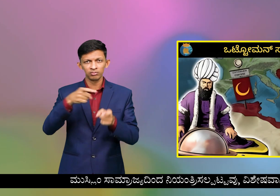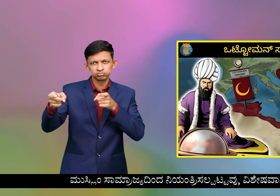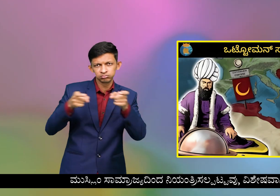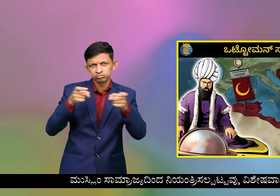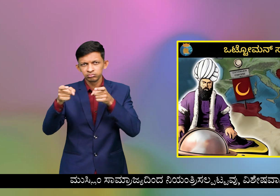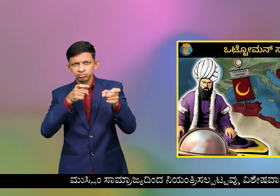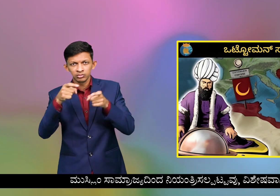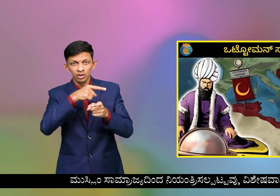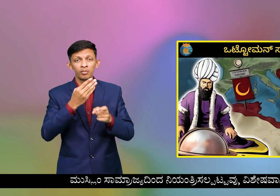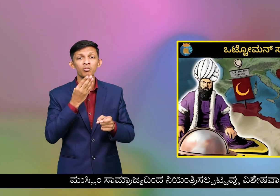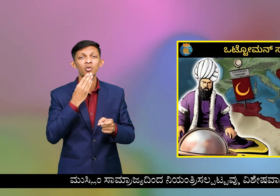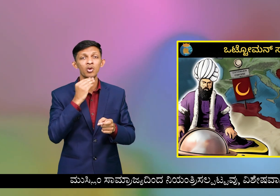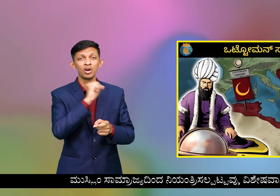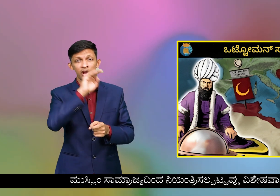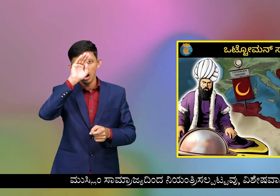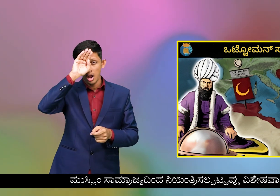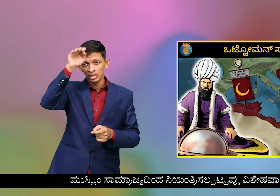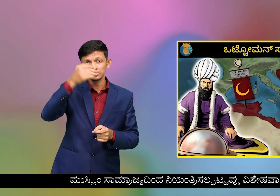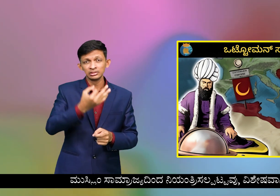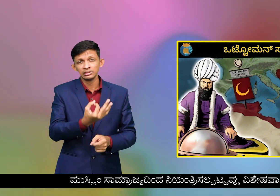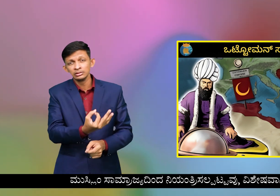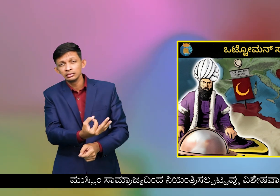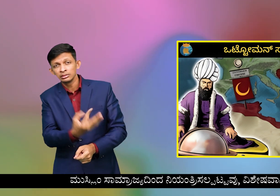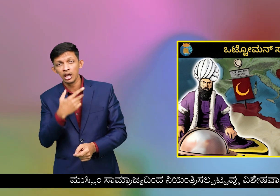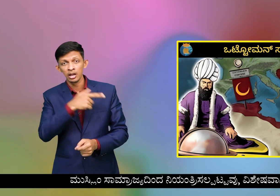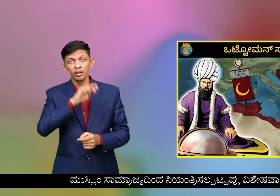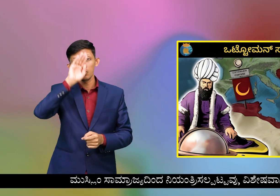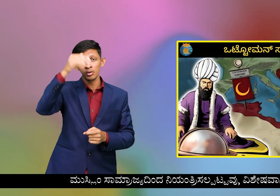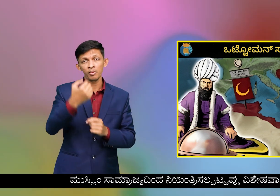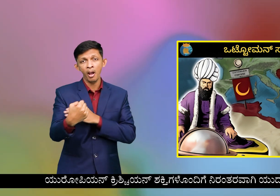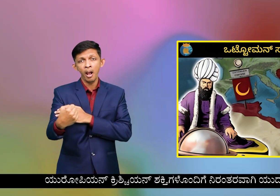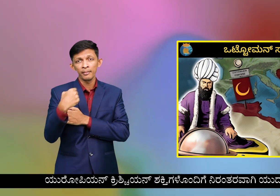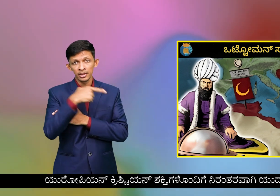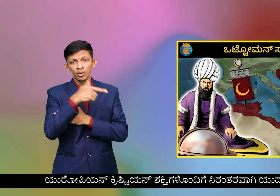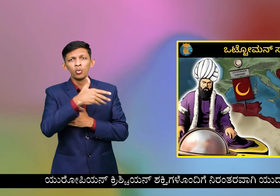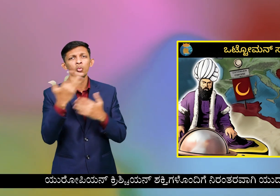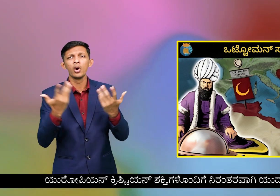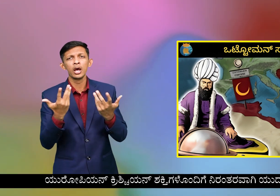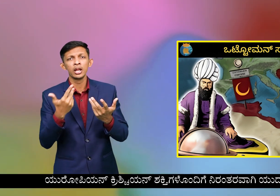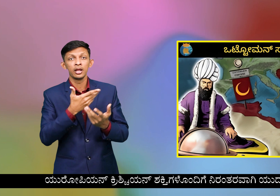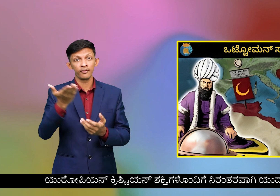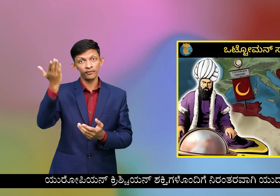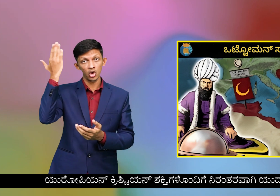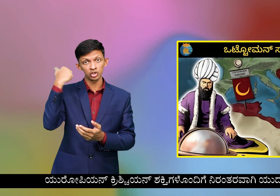ಸಾಮ್ರಾಜ್ಯದಿಂದ ನಿಯಂತ್ರಿಸಲ್ಪಡುವ, ವಿಶೇಷವಾಗಿ ಒಟೊಮನ್, ಯುರೋಪಿಯನ್ ಕ್ರಿಶ್ಚಿಯನ್